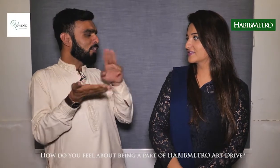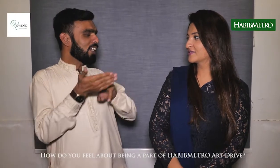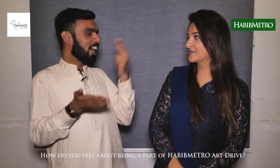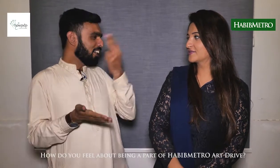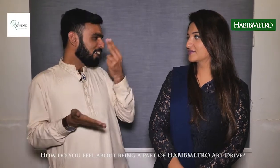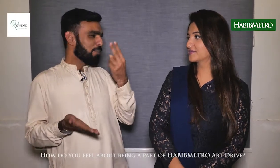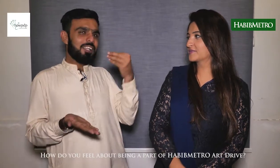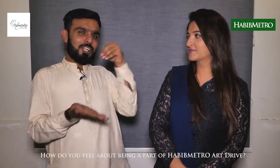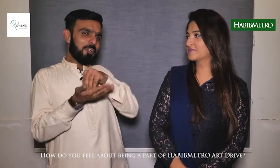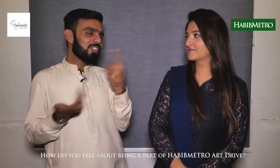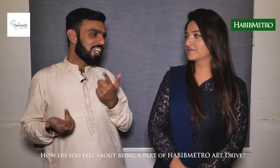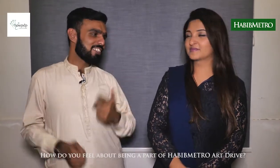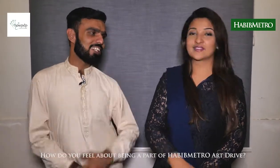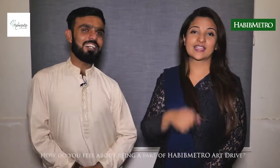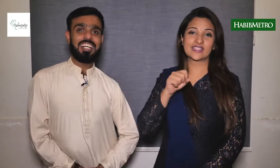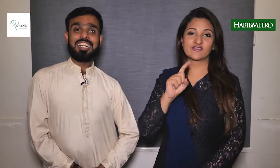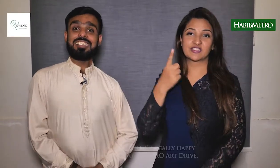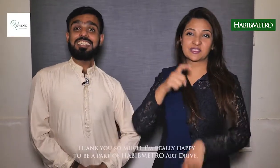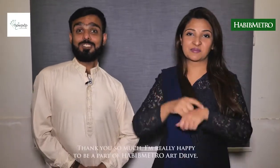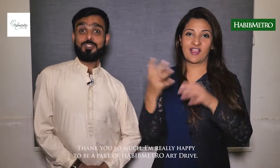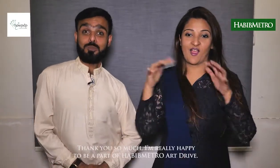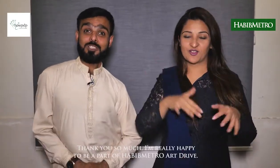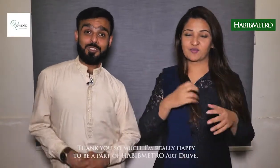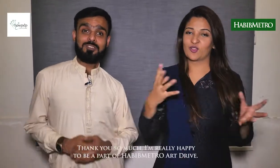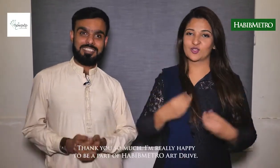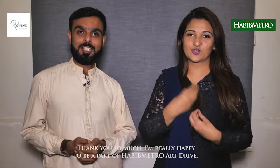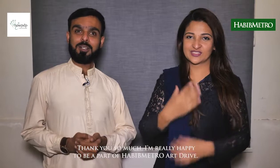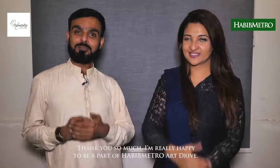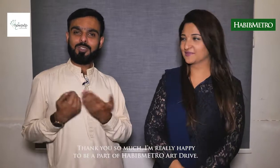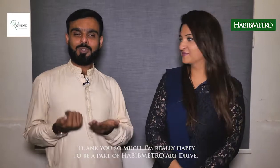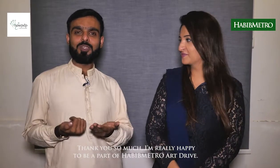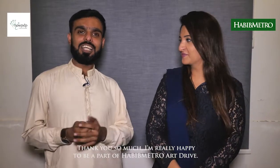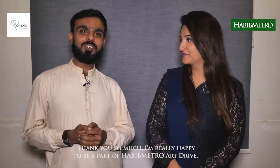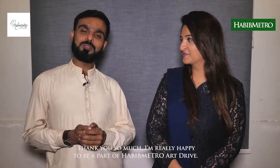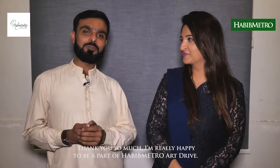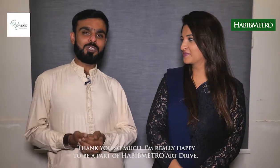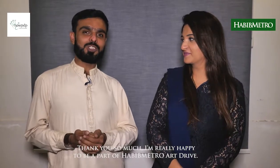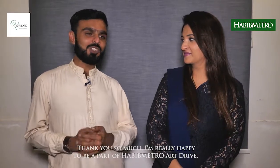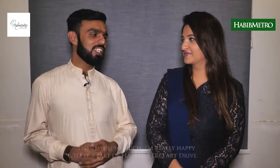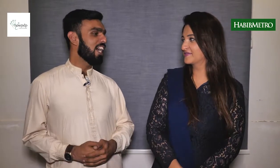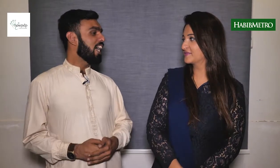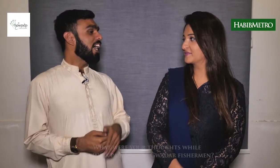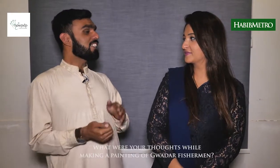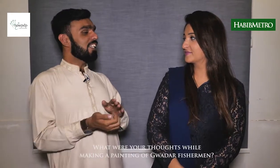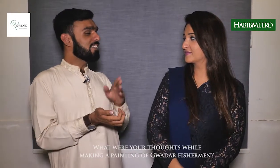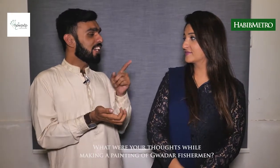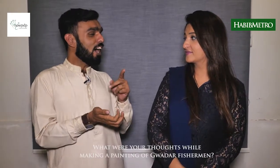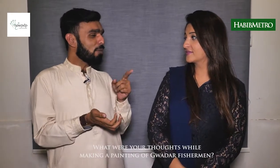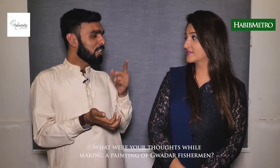पेट्रोल की और टाइल्स हमलों के कैसा लगा लीजिए थैंक यू सो मच उन्होंने फर्स्ट टाइम हम लोगों को बुलाया और मेज़बान पिछले अच्छा हृदय कि